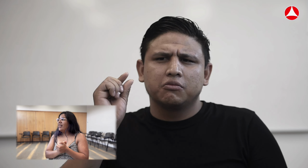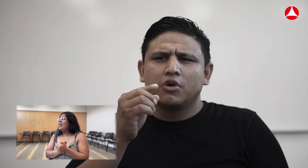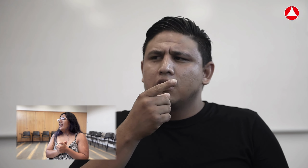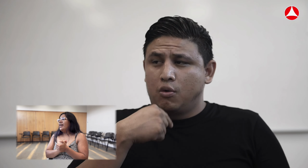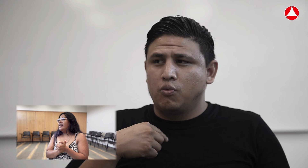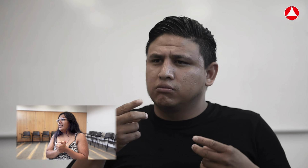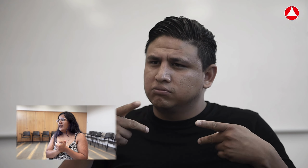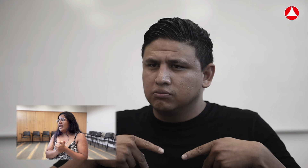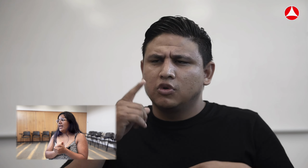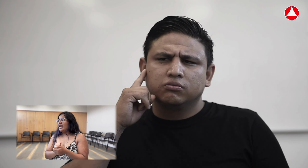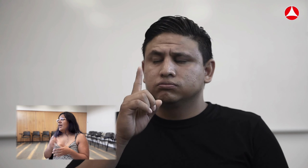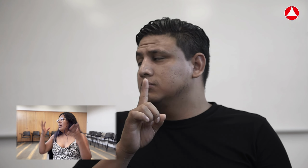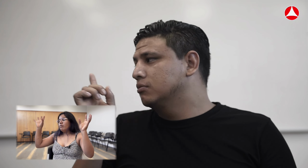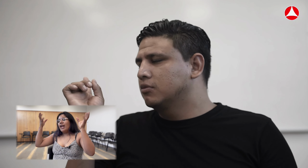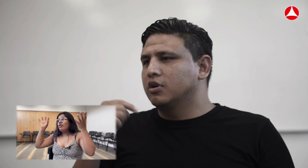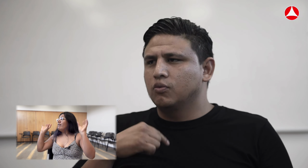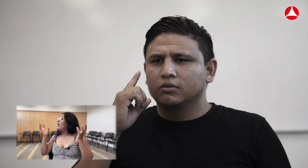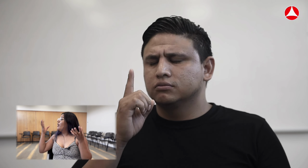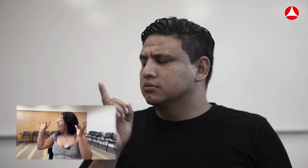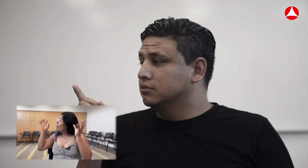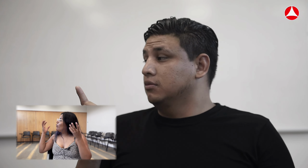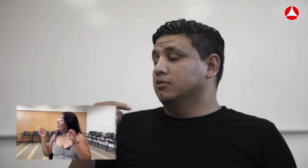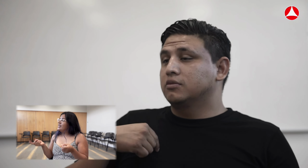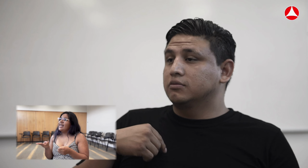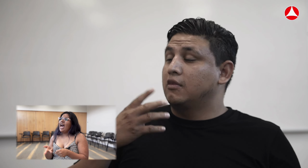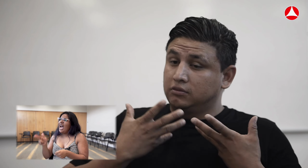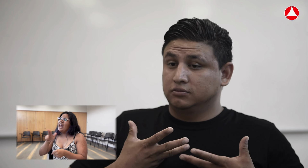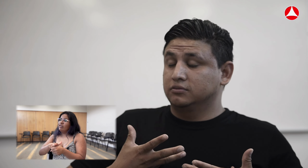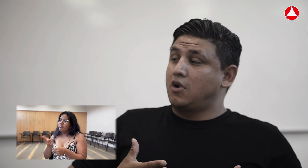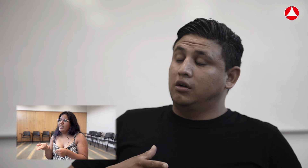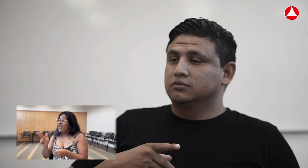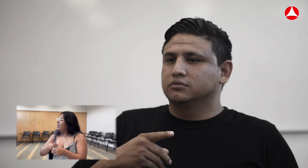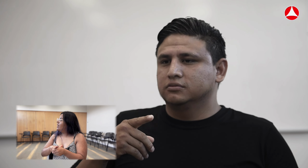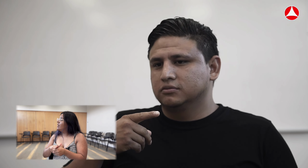para que le ayudara a él. Pues ya lo llevaron en la ambulancia